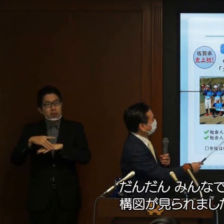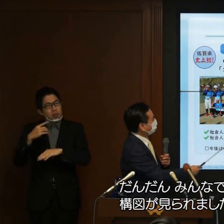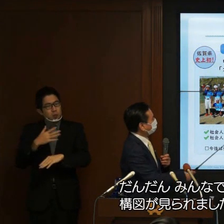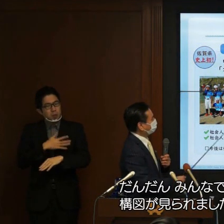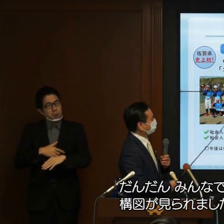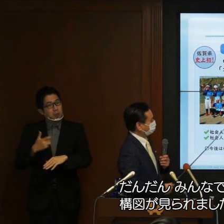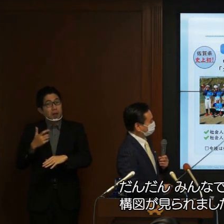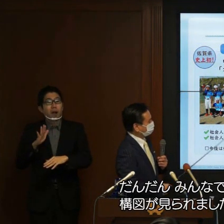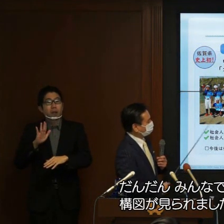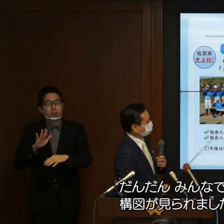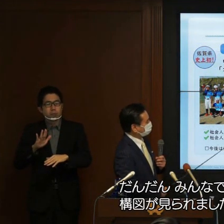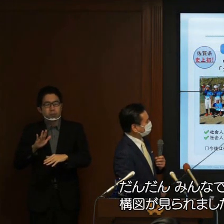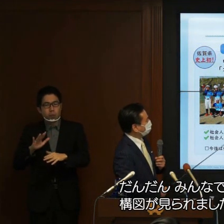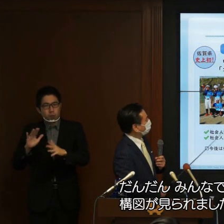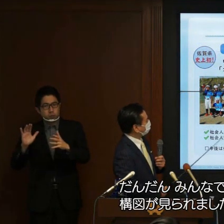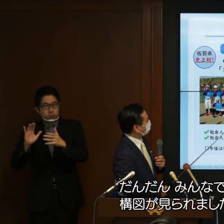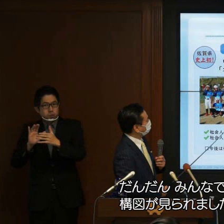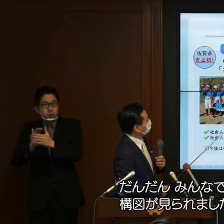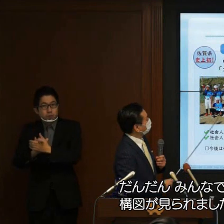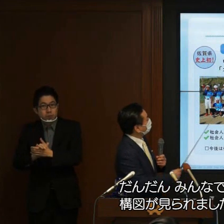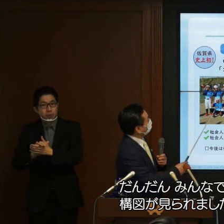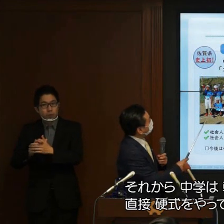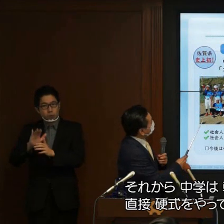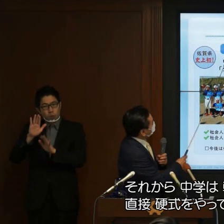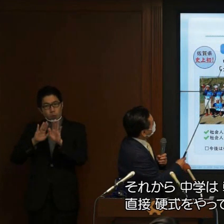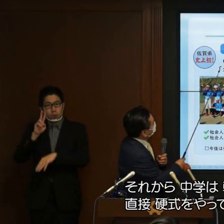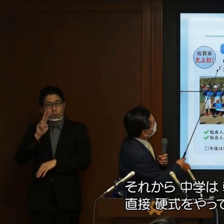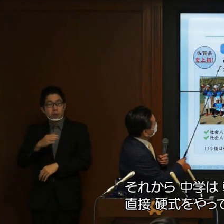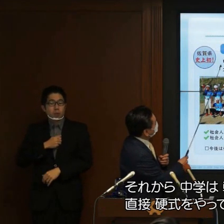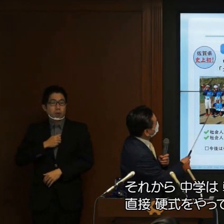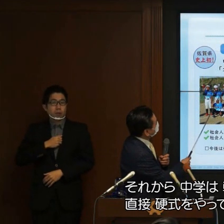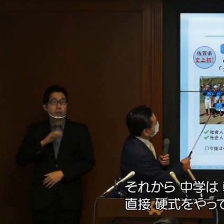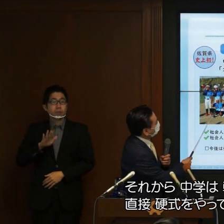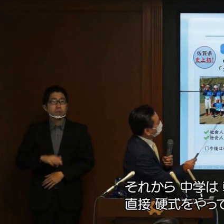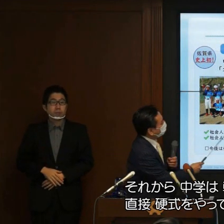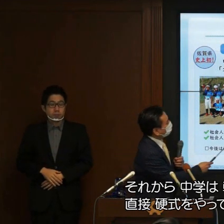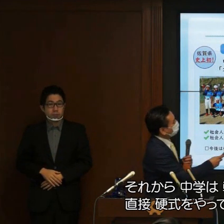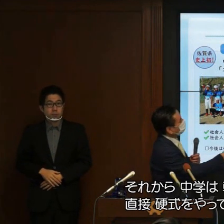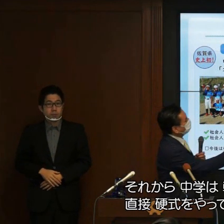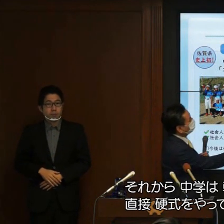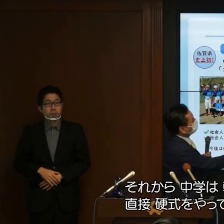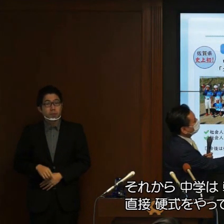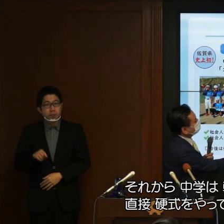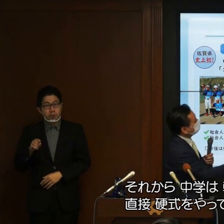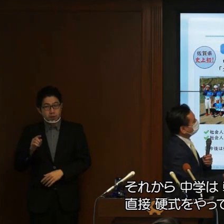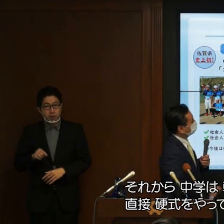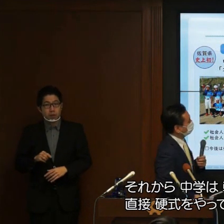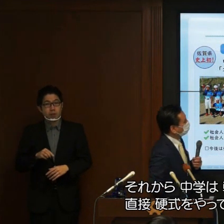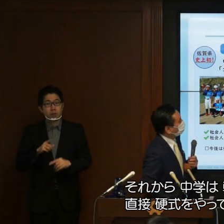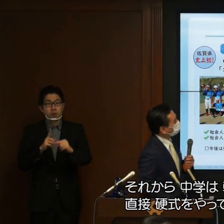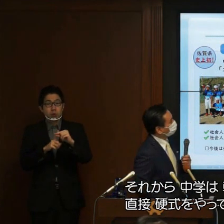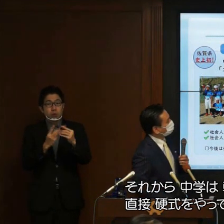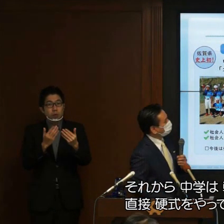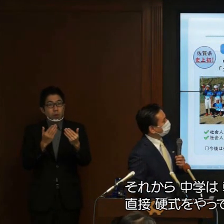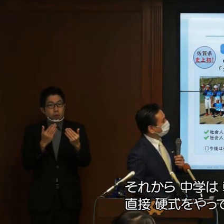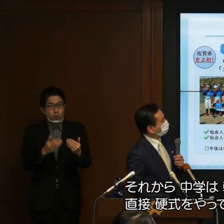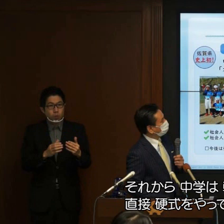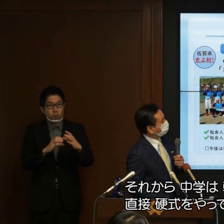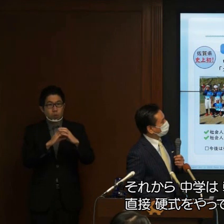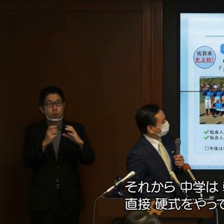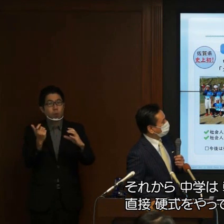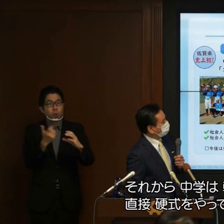なで仲良くなるという構図が見られました。それから中学はですね、軟式の他にもう直接、硬